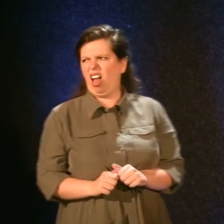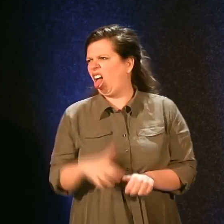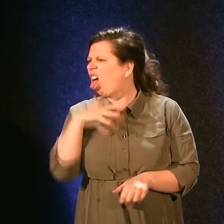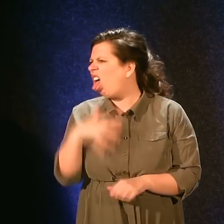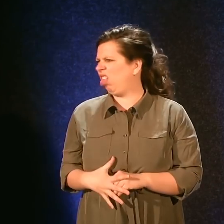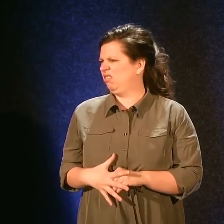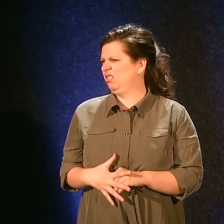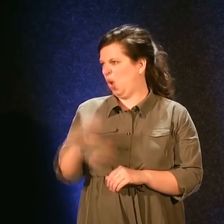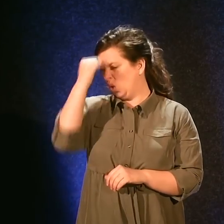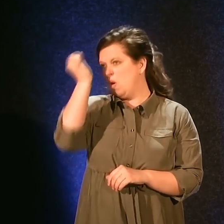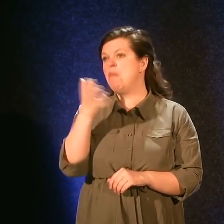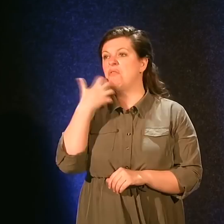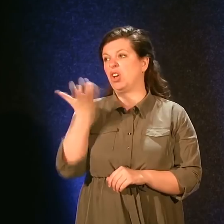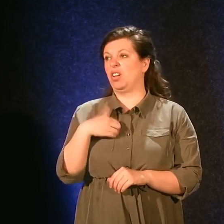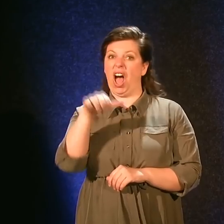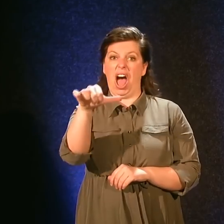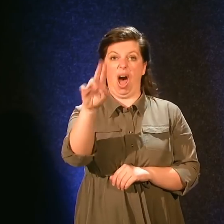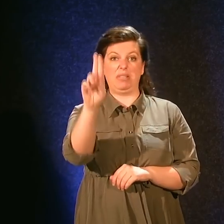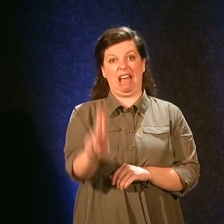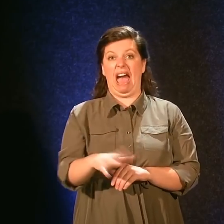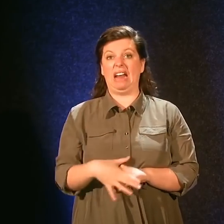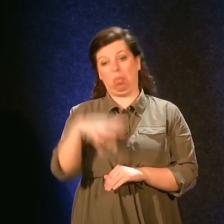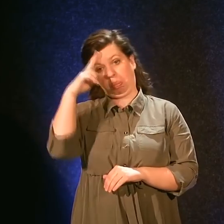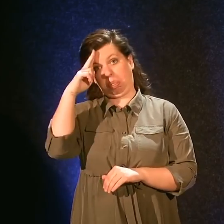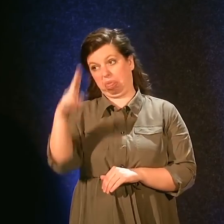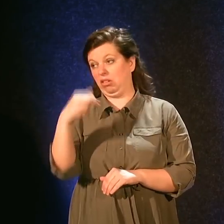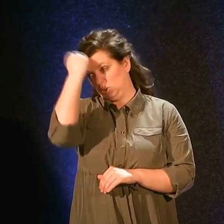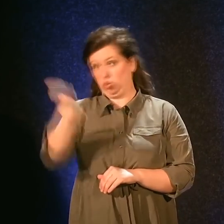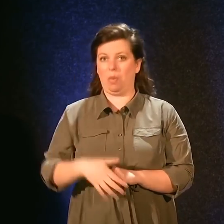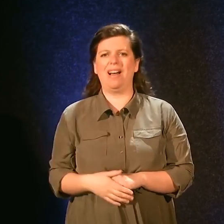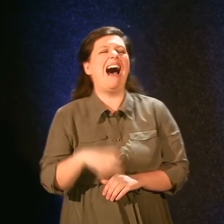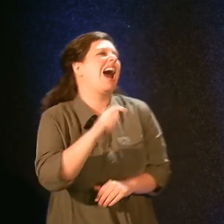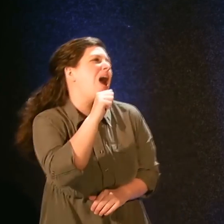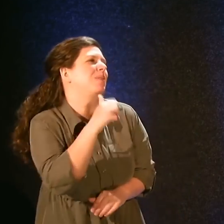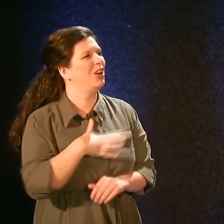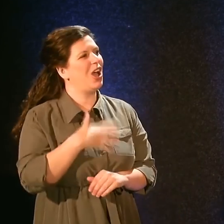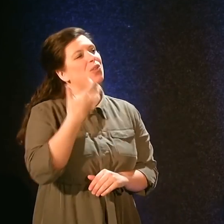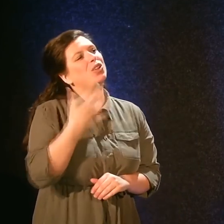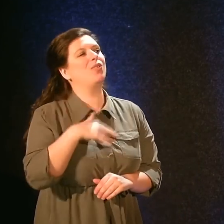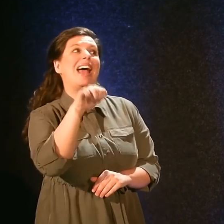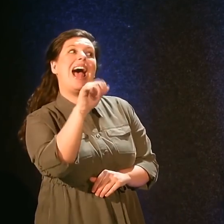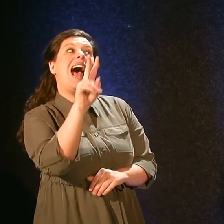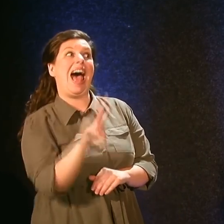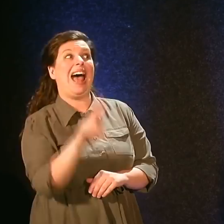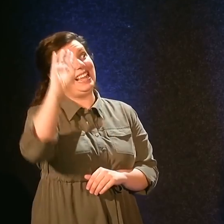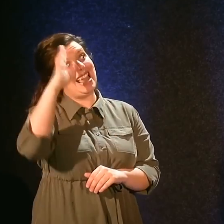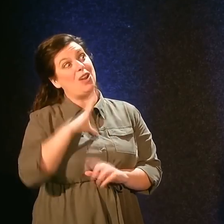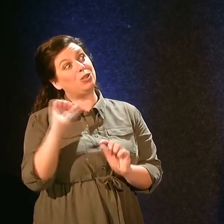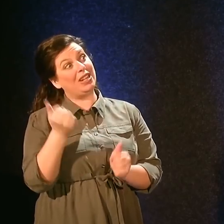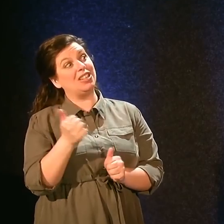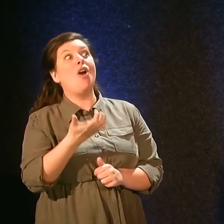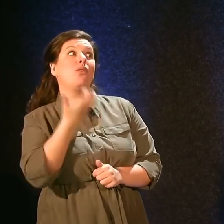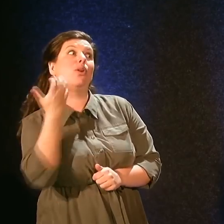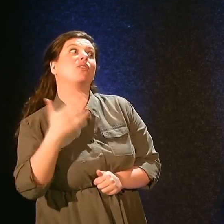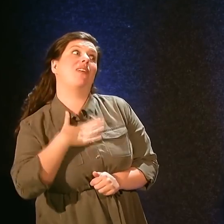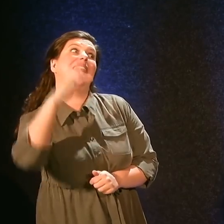Stomme vrucht van de aha. Hey, dat is grappig. Vrucht van de aha. Ik ken ook zoiets. Dat is de